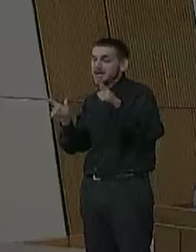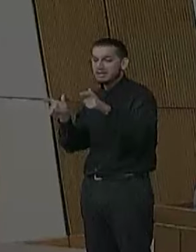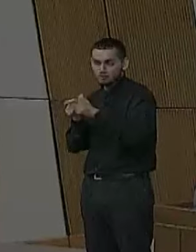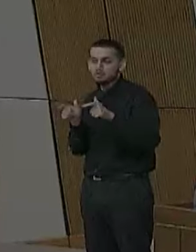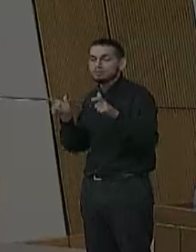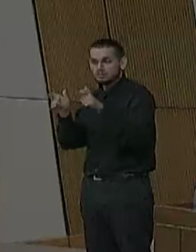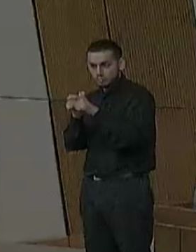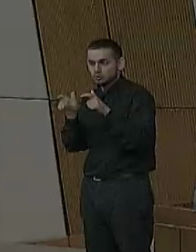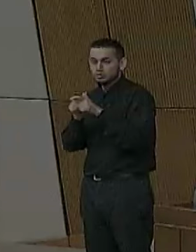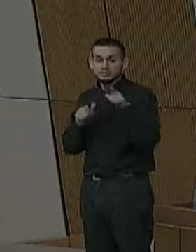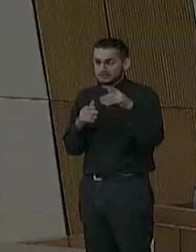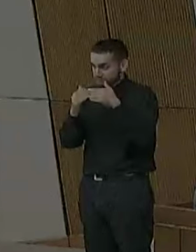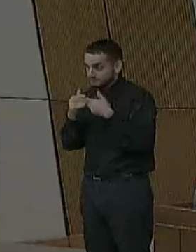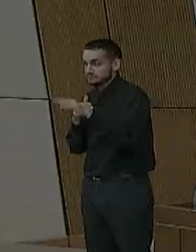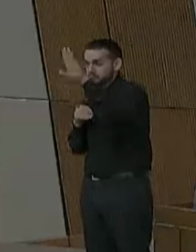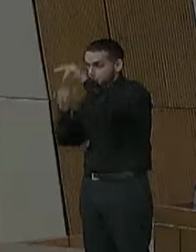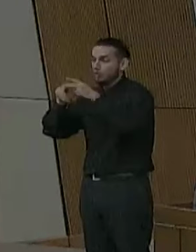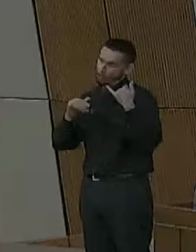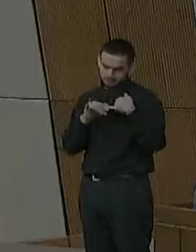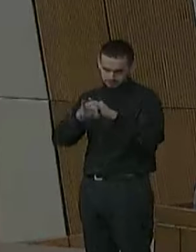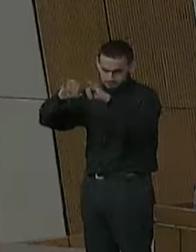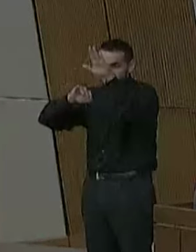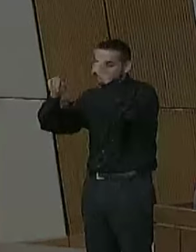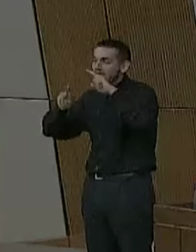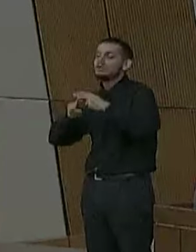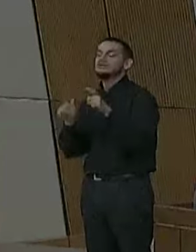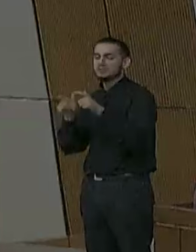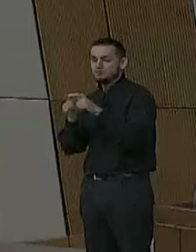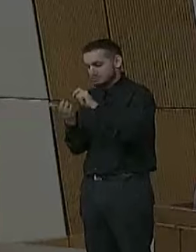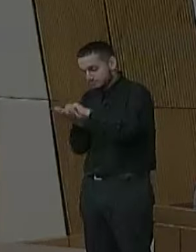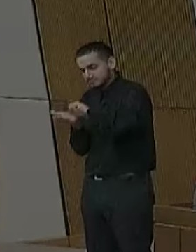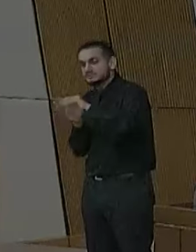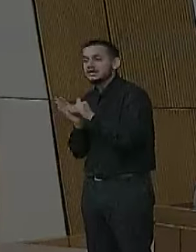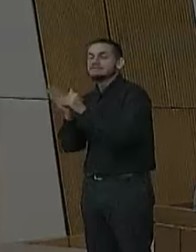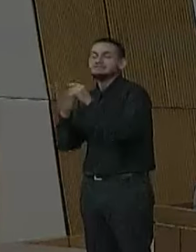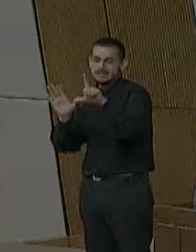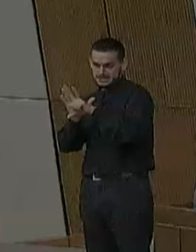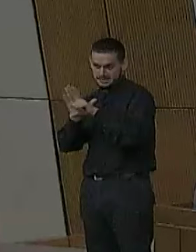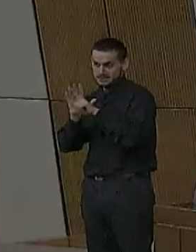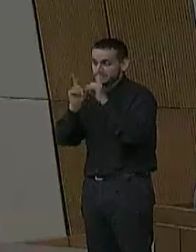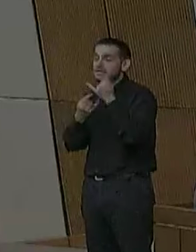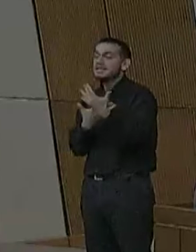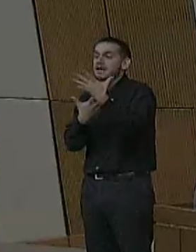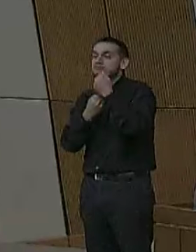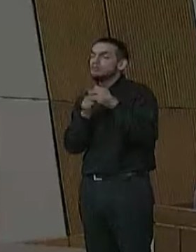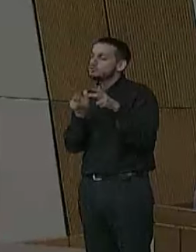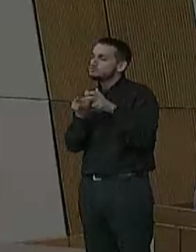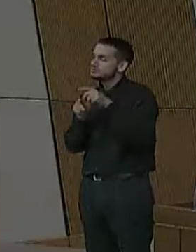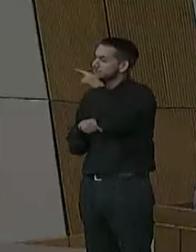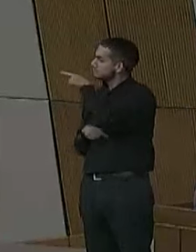ya convocándoles para la siguiente reunión y ya también con el apoyo de las diferentes comisiones,